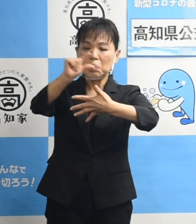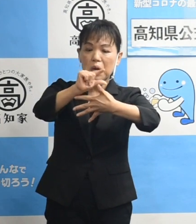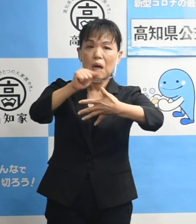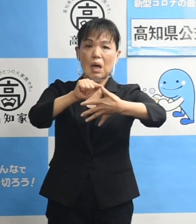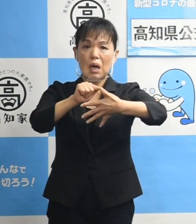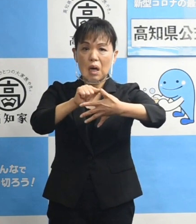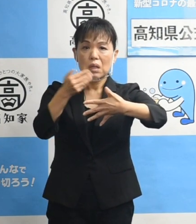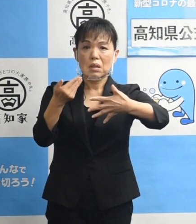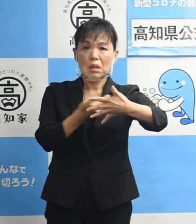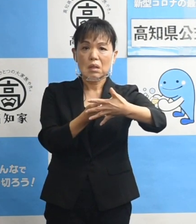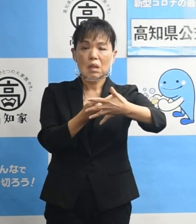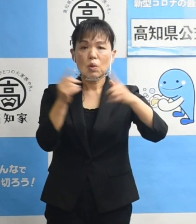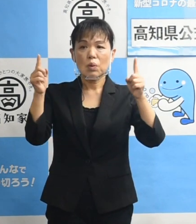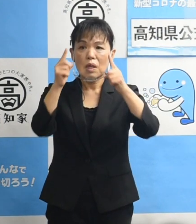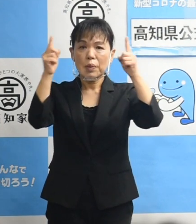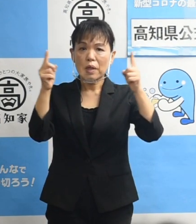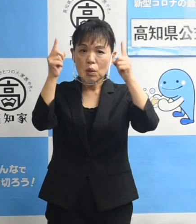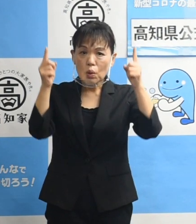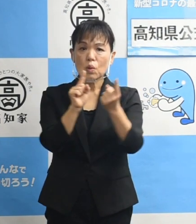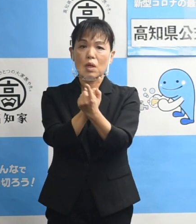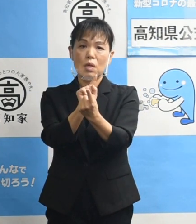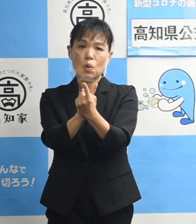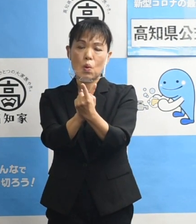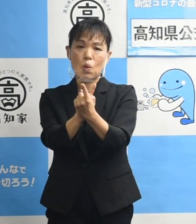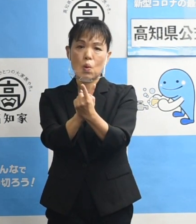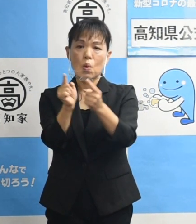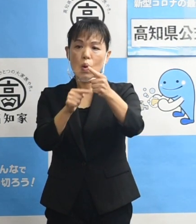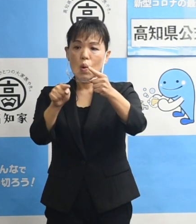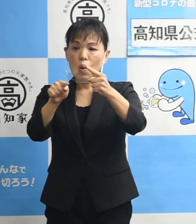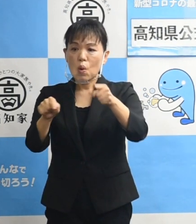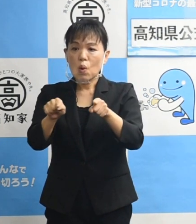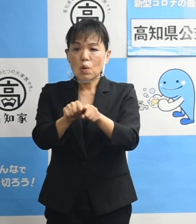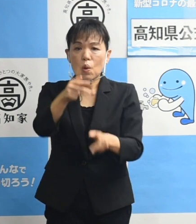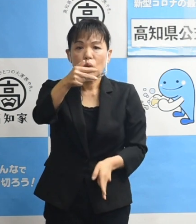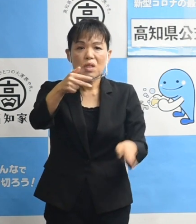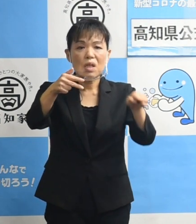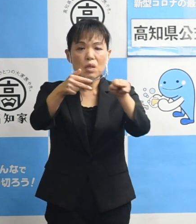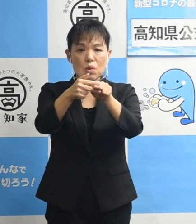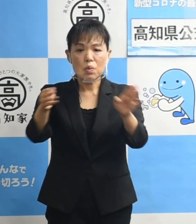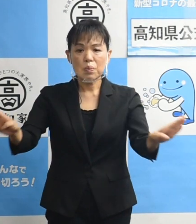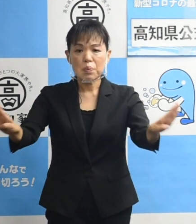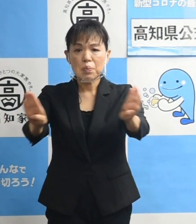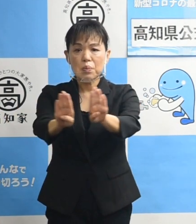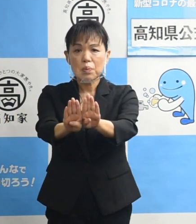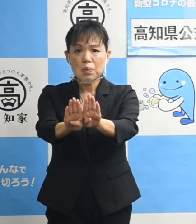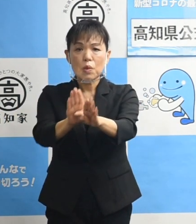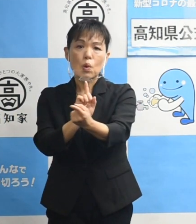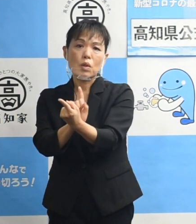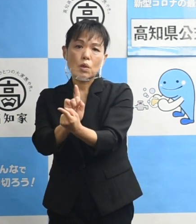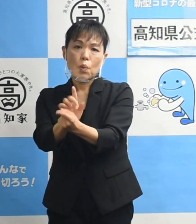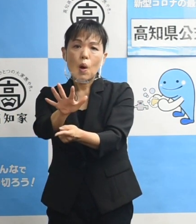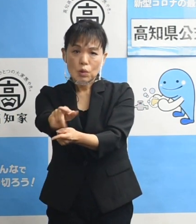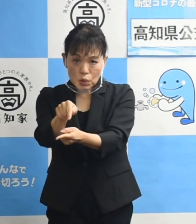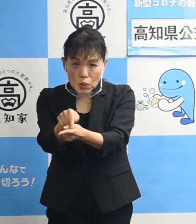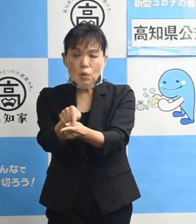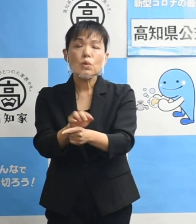りますと、各種のイベントの対応、あるいは公共施設の休館、閉館といった対応、こ